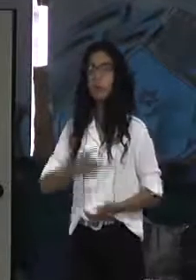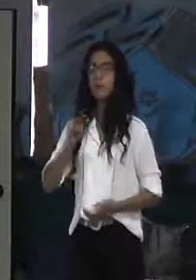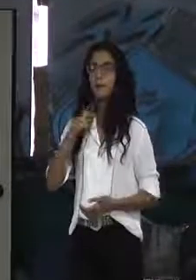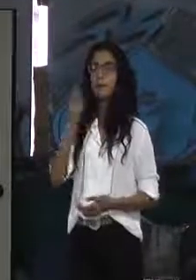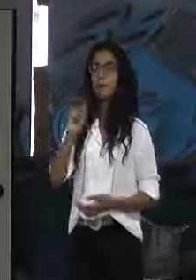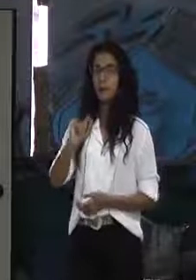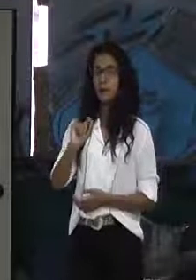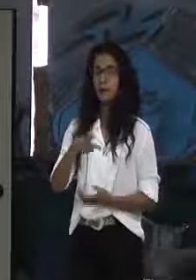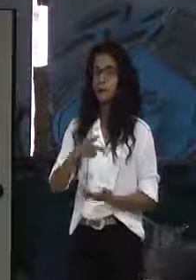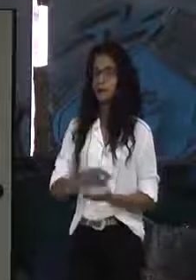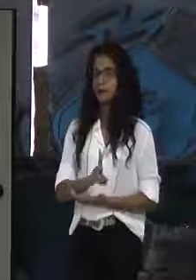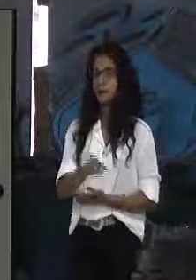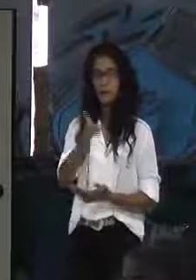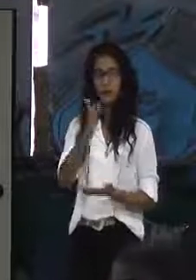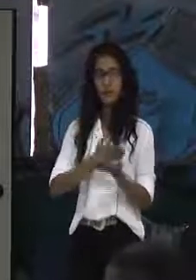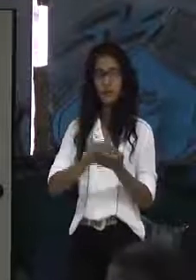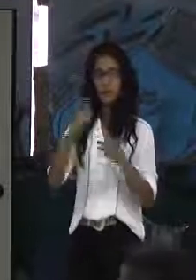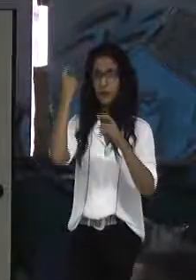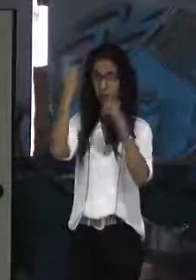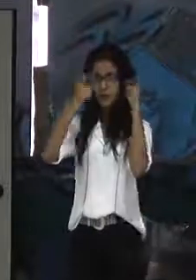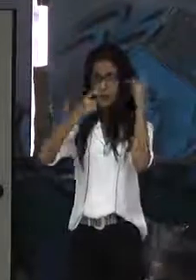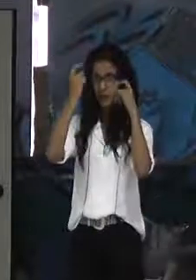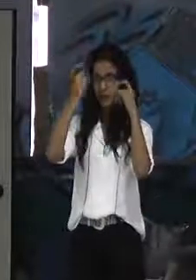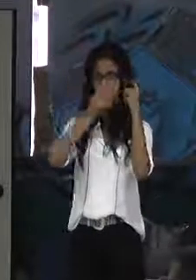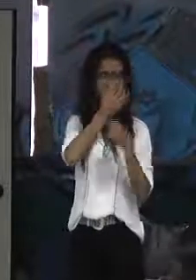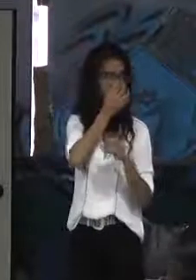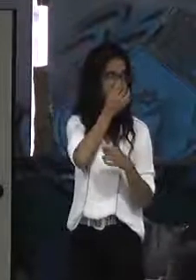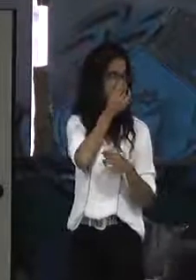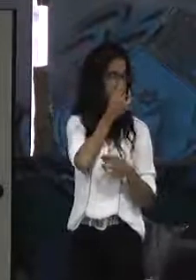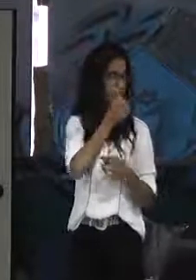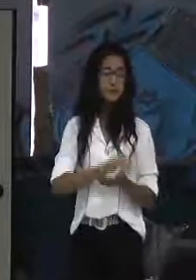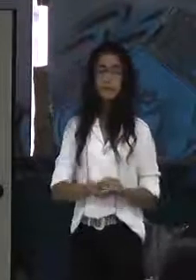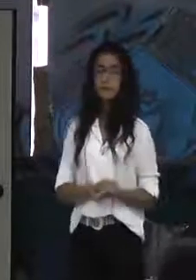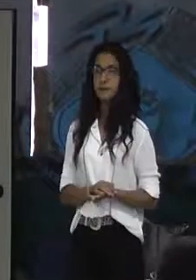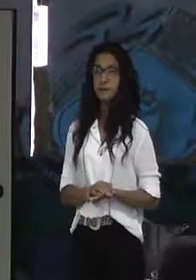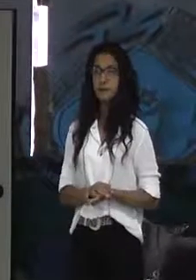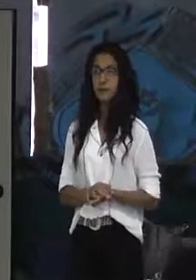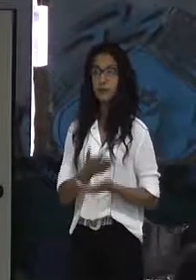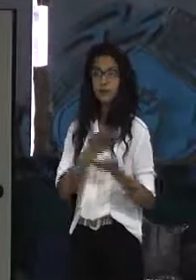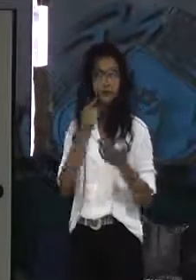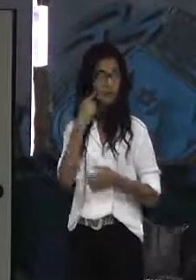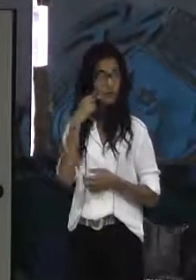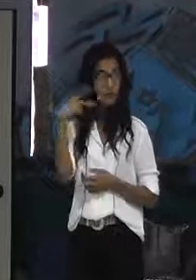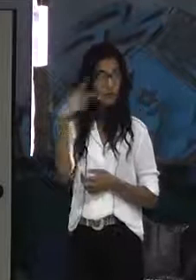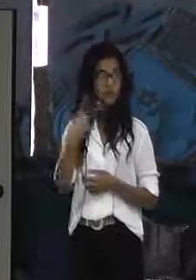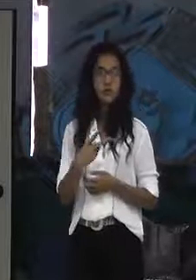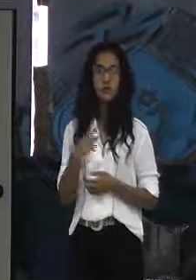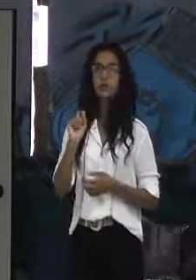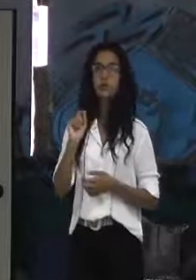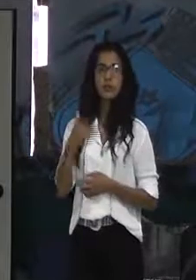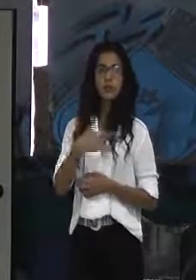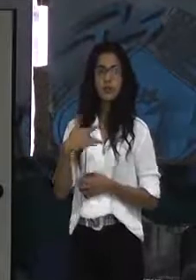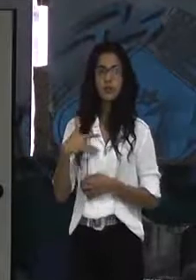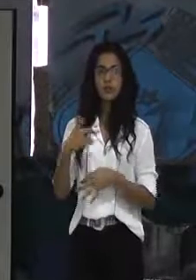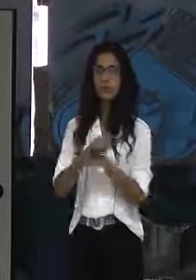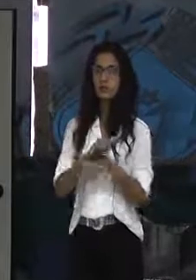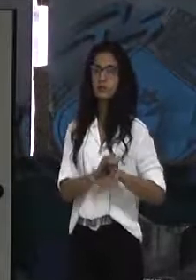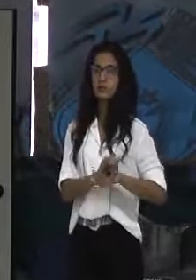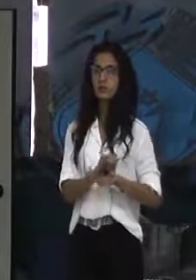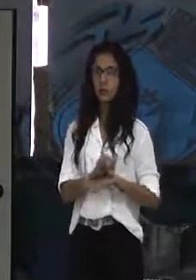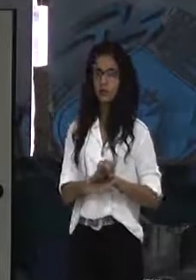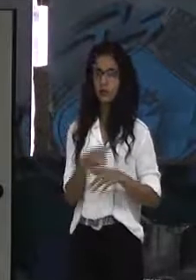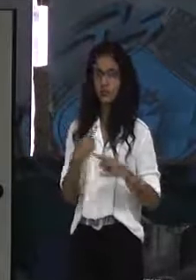nós continuamos preocupados, vereador Ivo, vereador Macris, os demais vereadores, com a assistência da saúde na cidade.